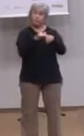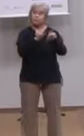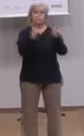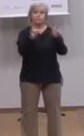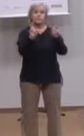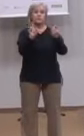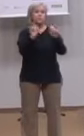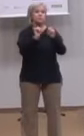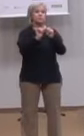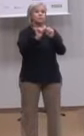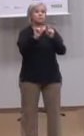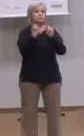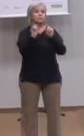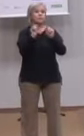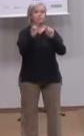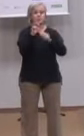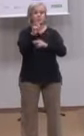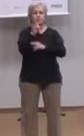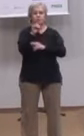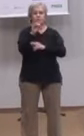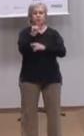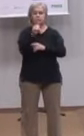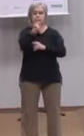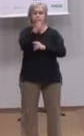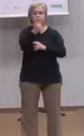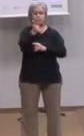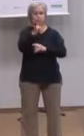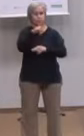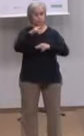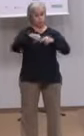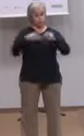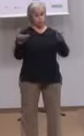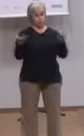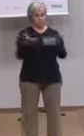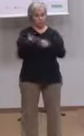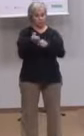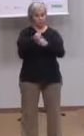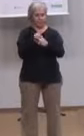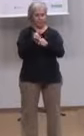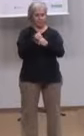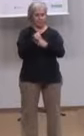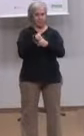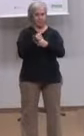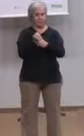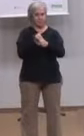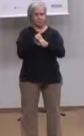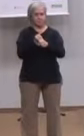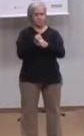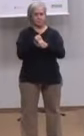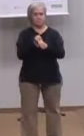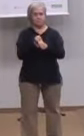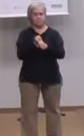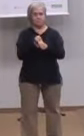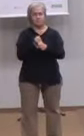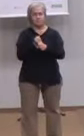que faríamos no dia 21 de junho deste ano, uma vez que